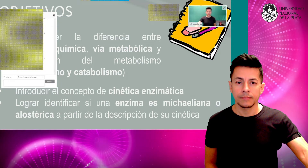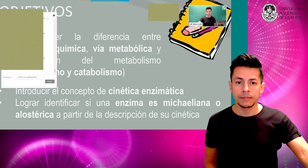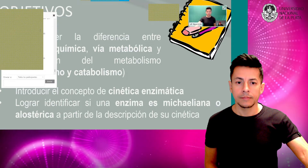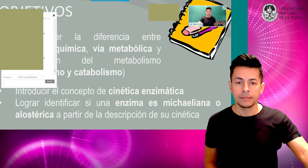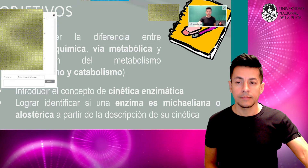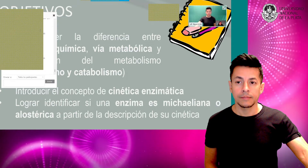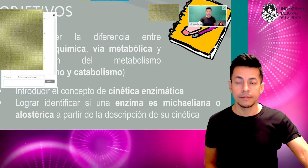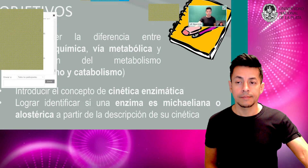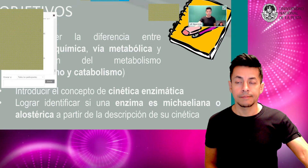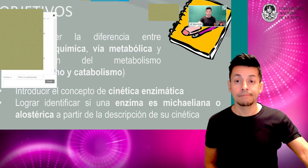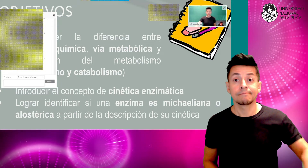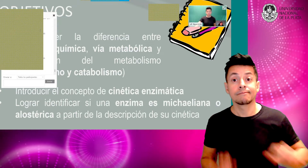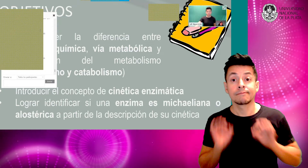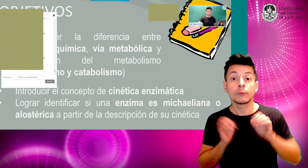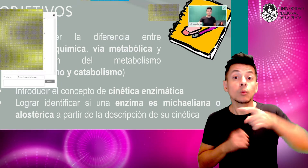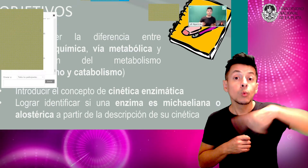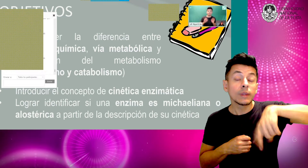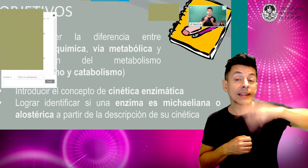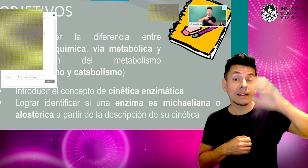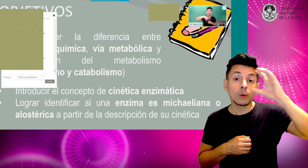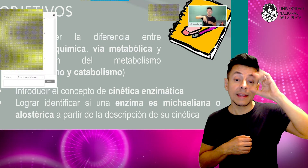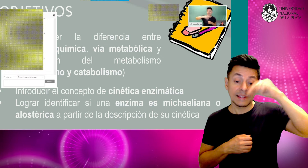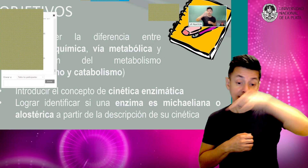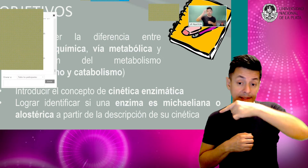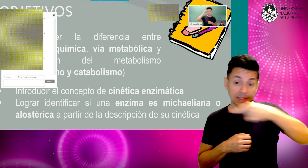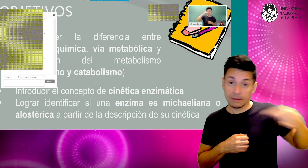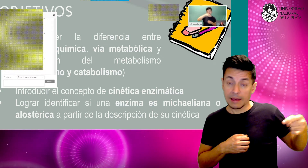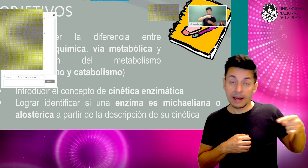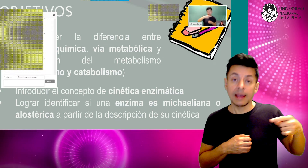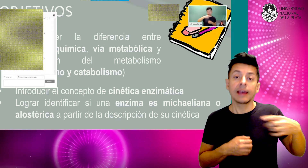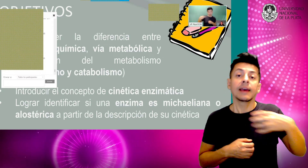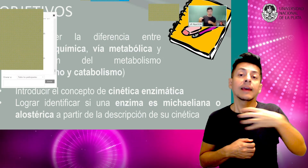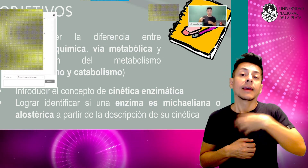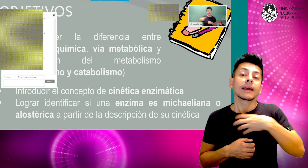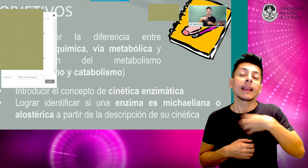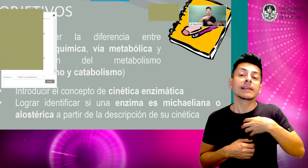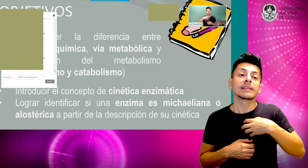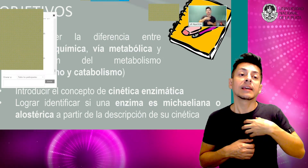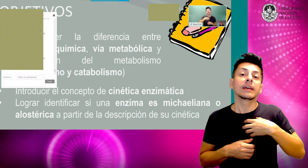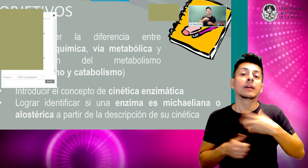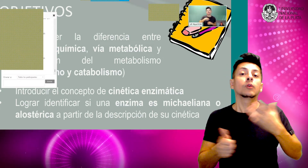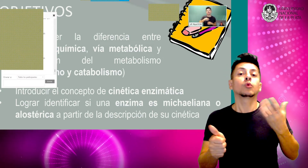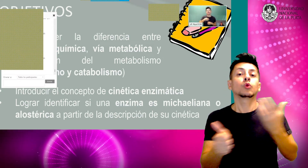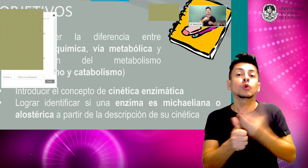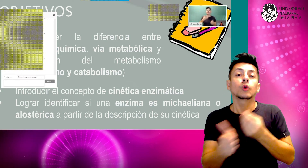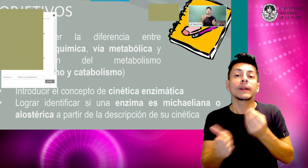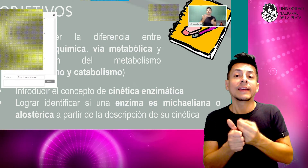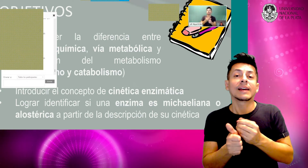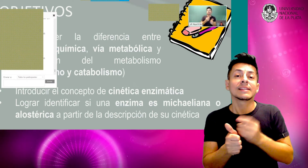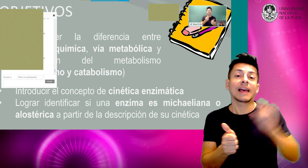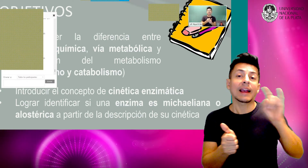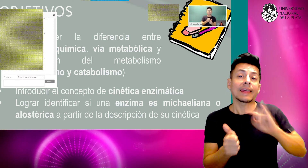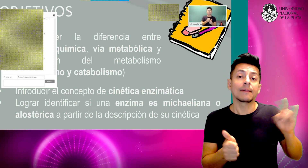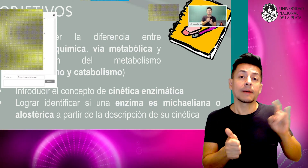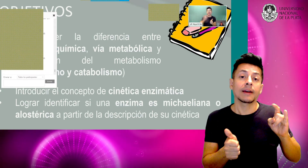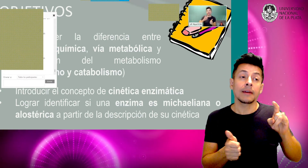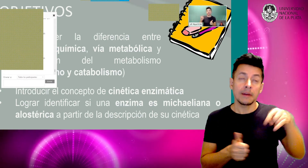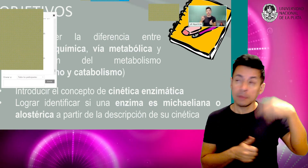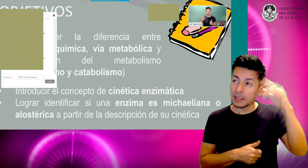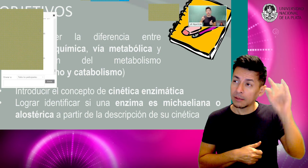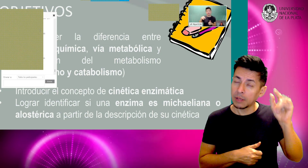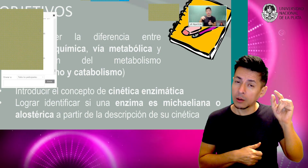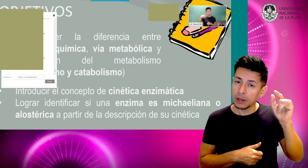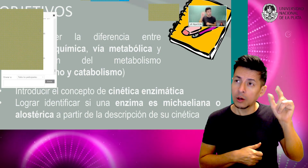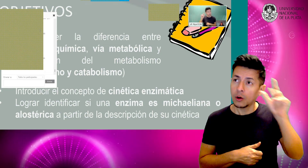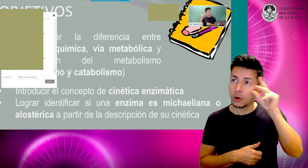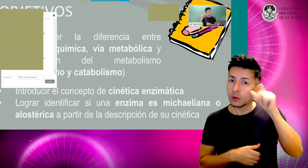Bien, recuerden que esta semana están las clases de las tutorías académicas, mañana miércoles de 8 a